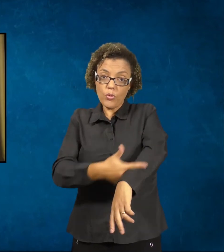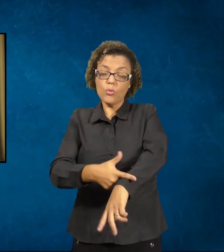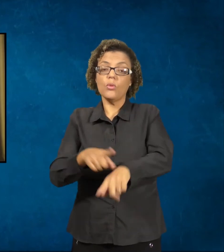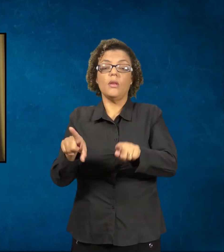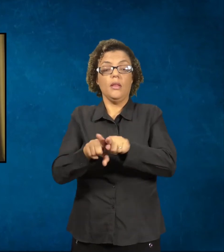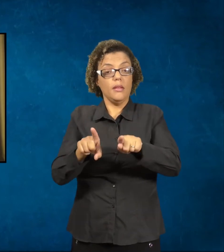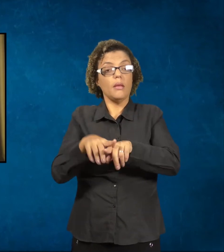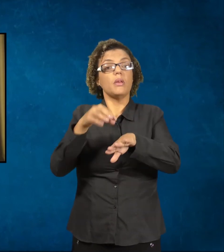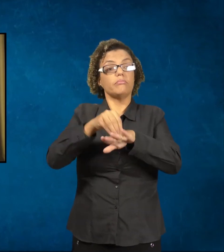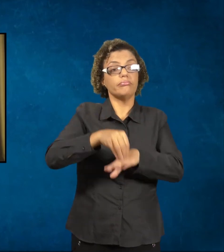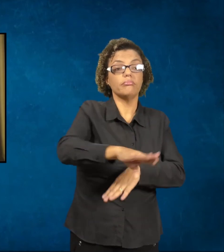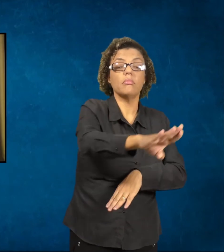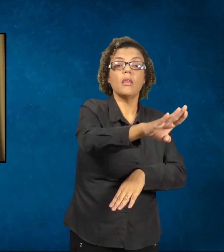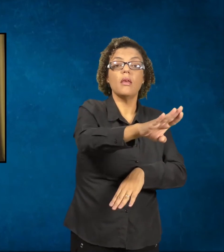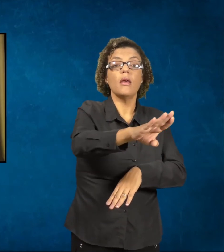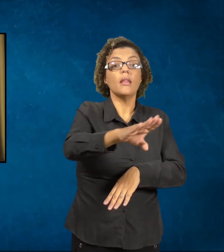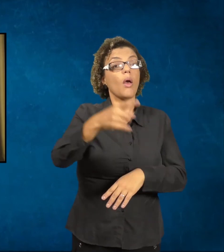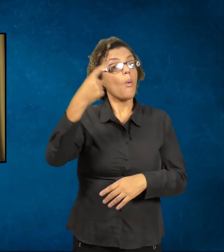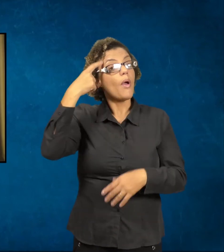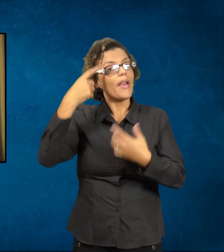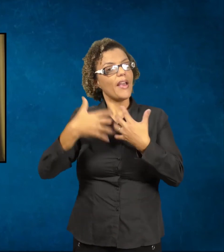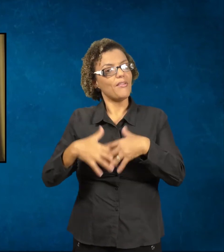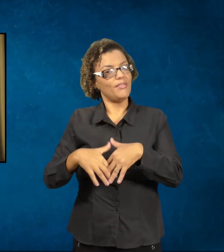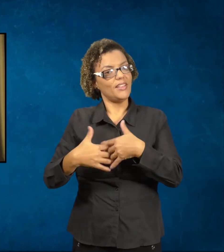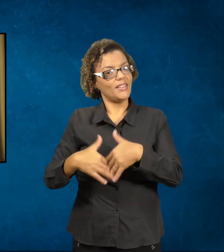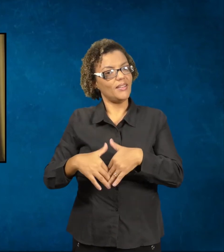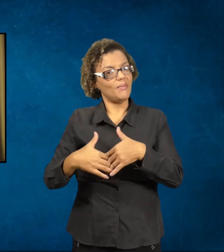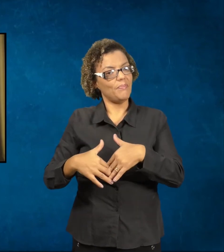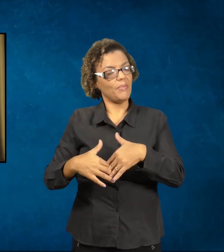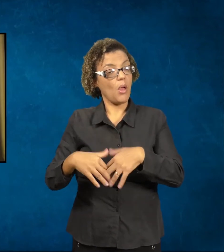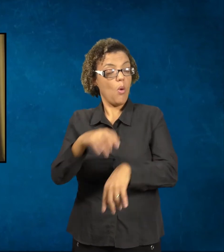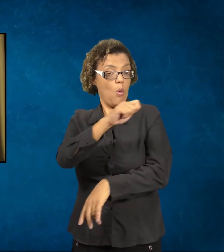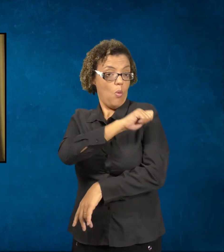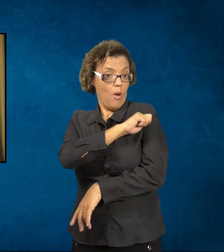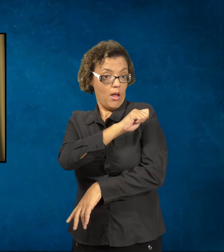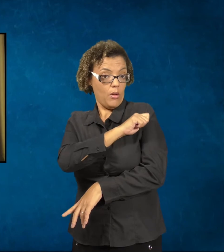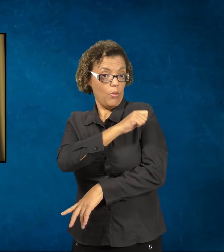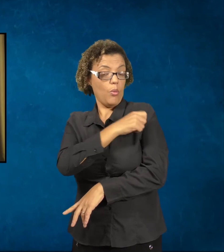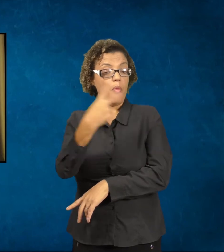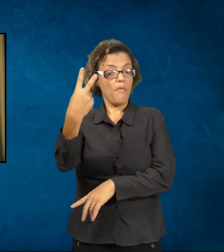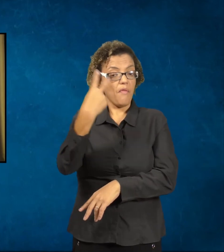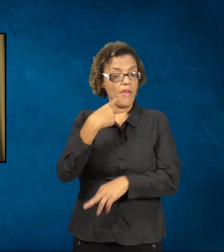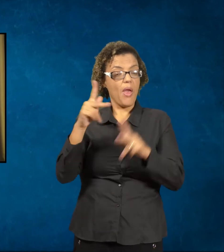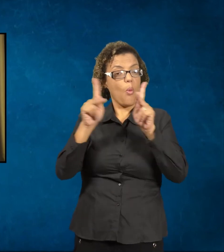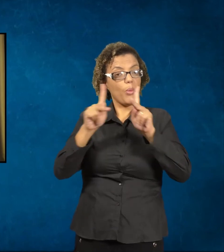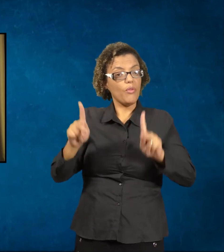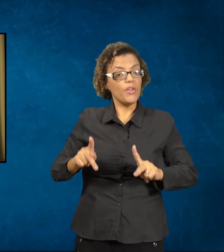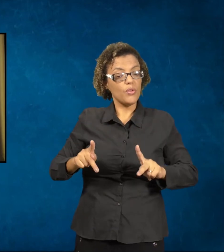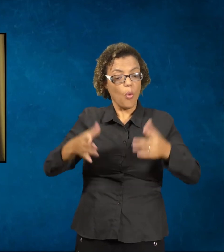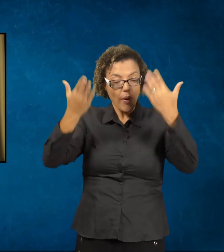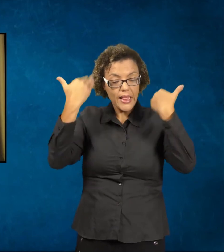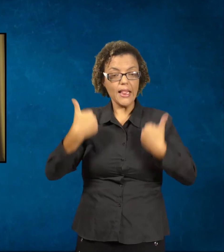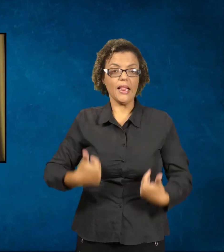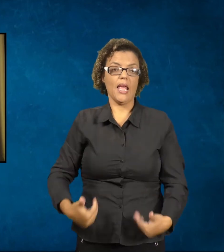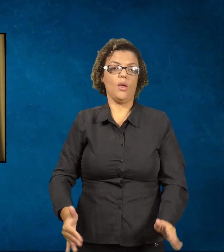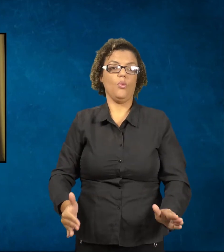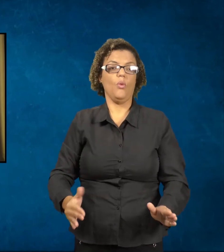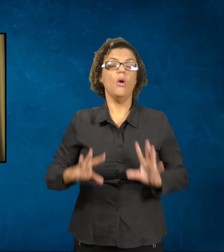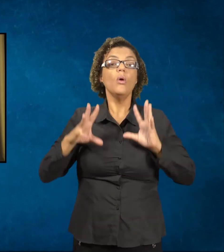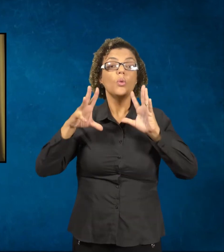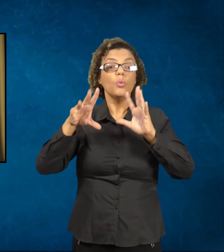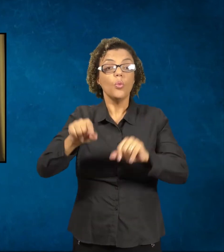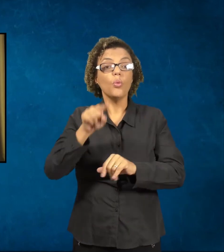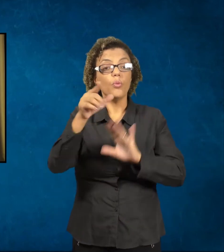um pouco. O aluno vê você por inteiro. E tudo aquilo que você propõe a ele, ou ele rejeitará em bloco,